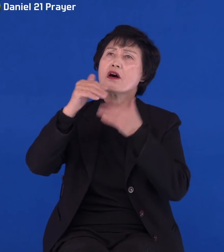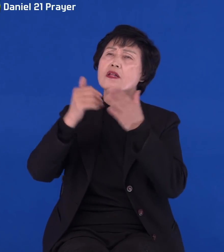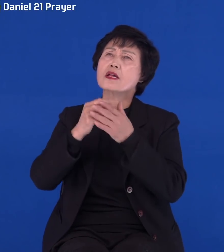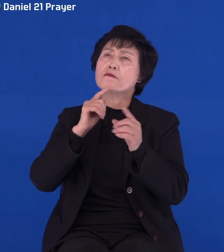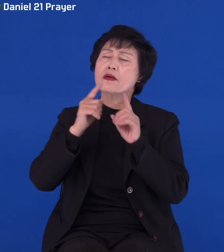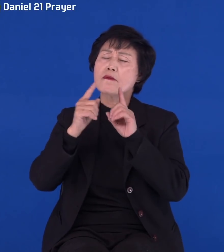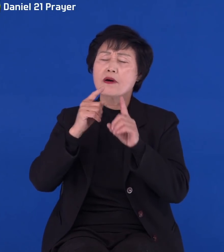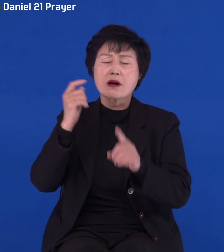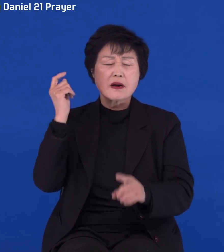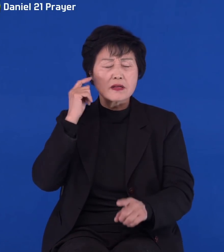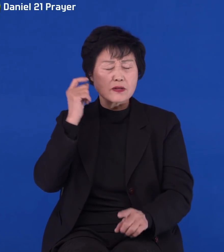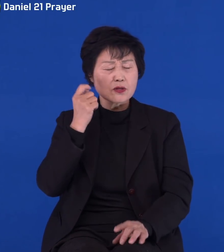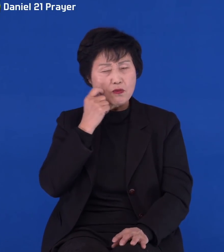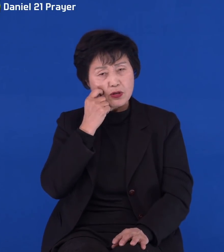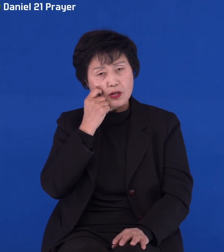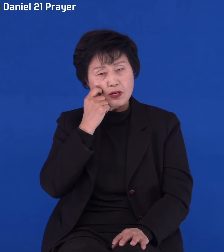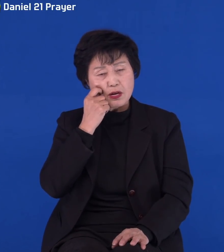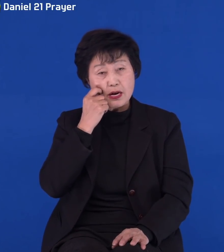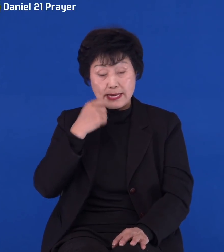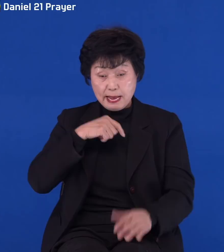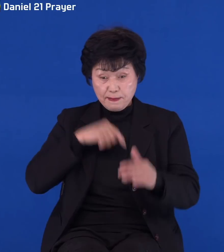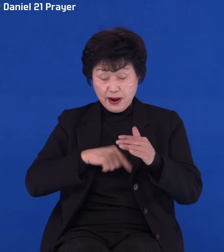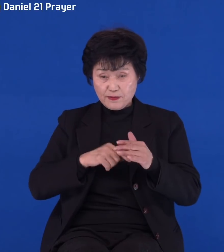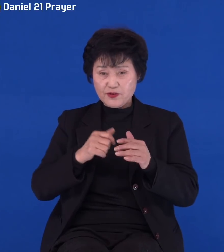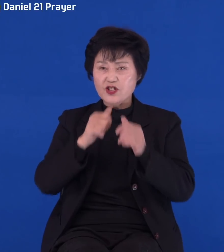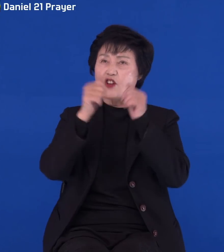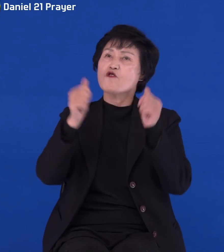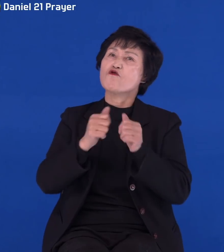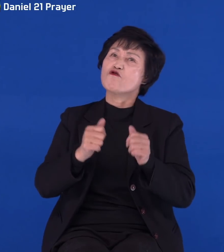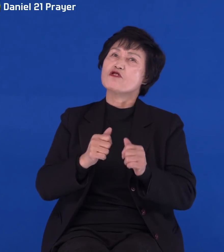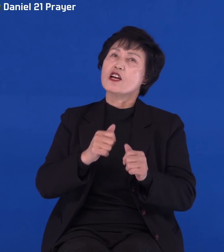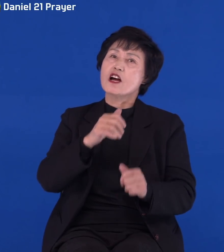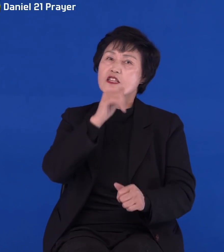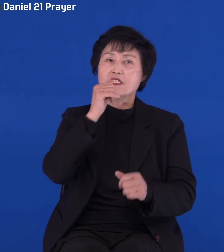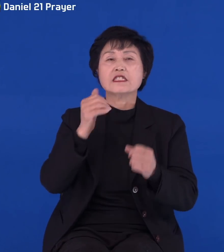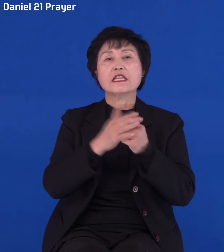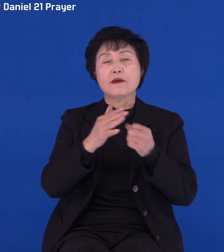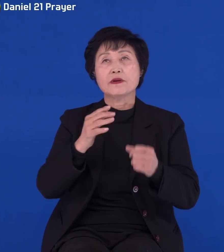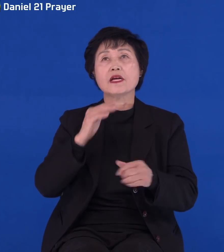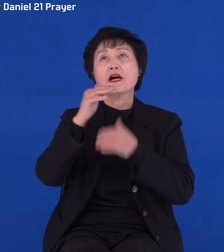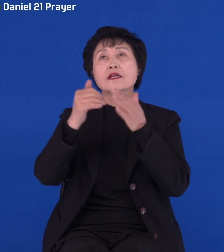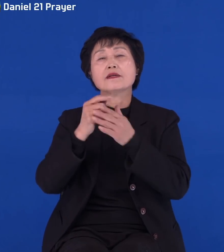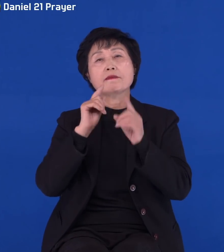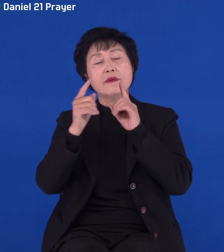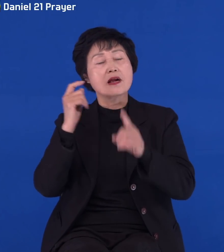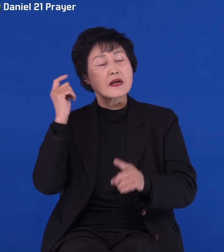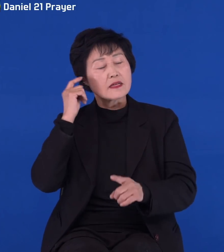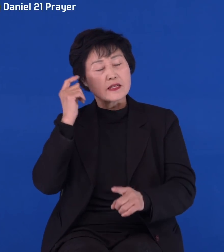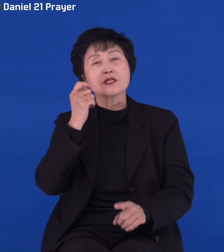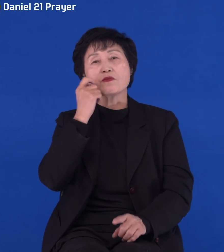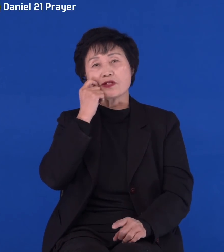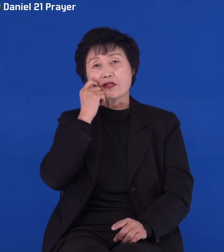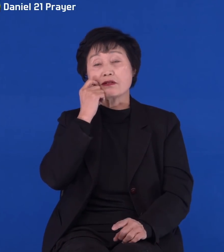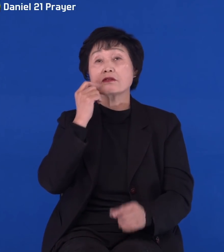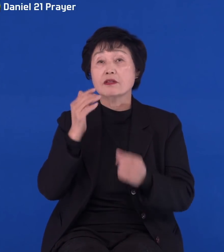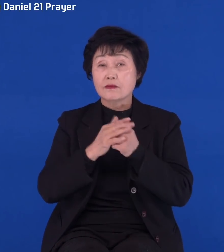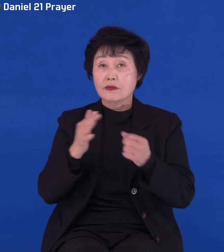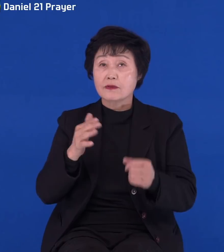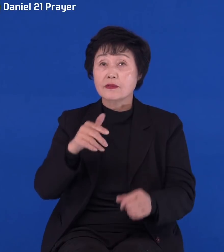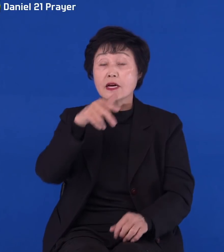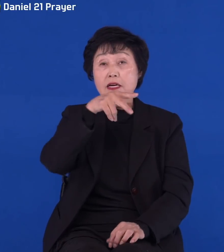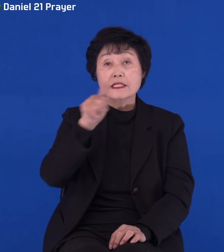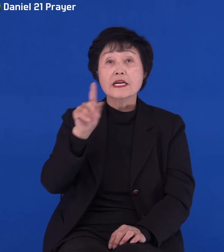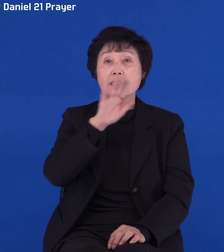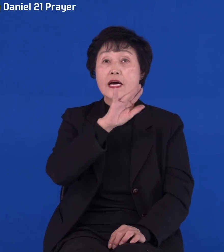때문에 하나님의 소리를 듣지 못했을 뿐이에요. 그런데 자비라는 것은, 긍휼이라는 것은 불쌍함만 느끼는 게 아니라 함께 해야